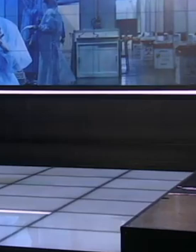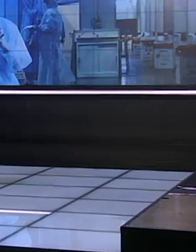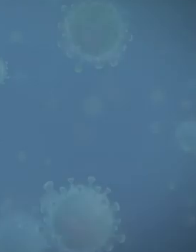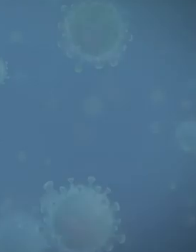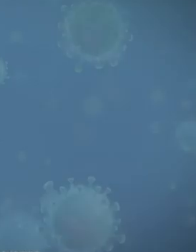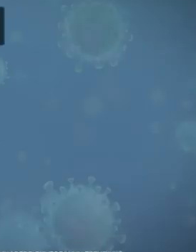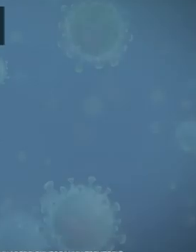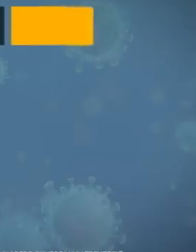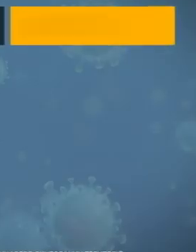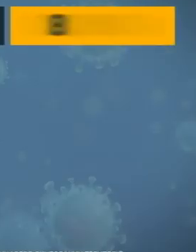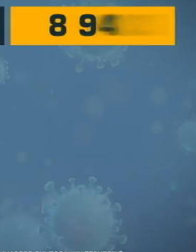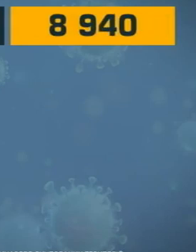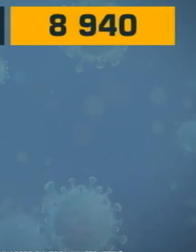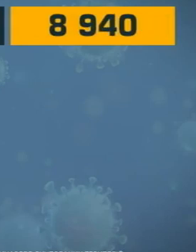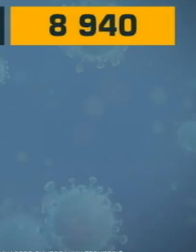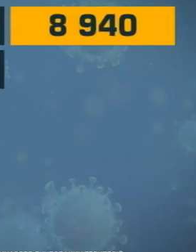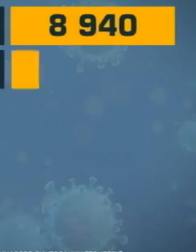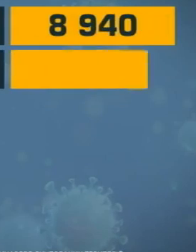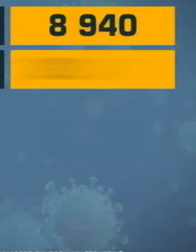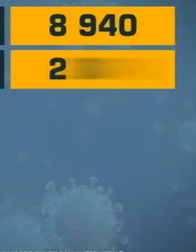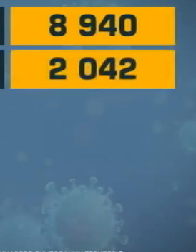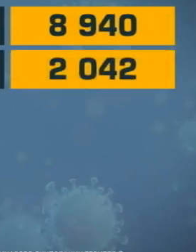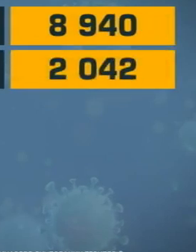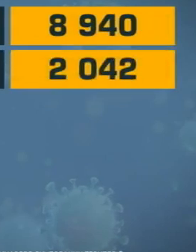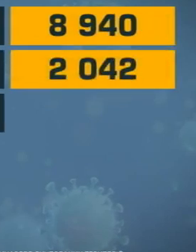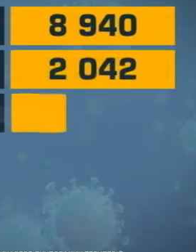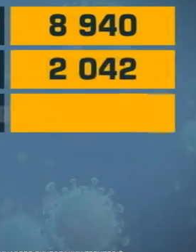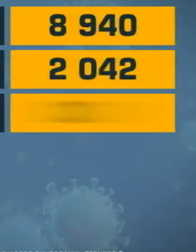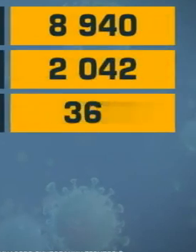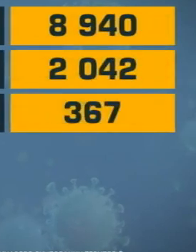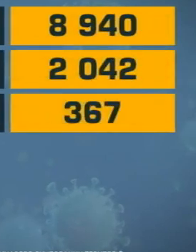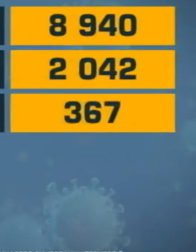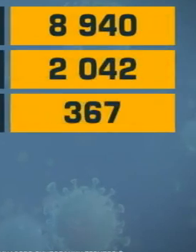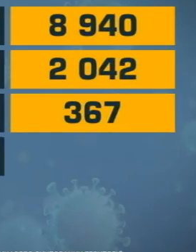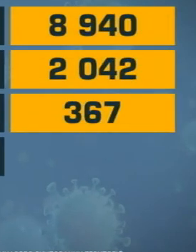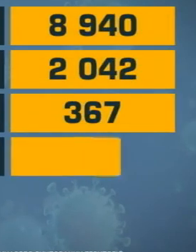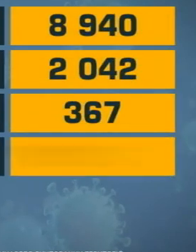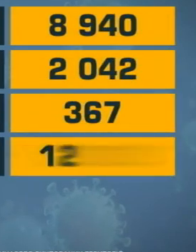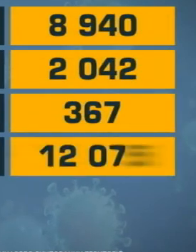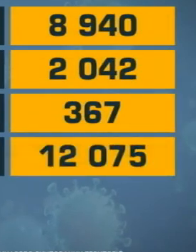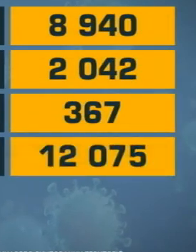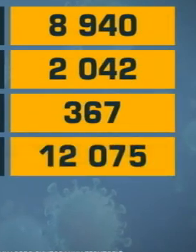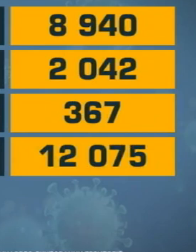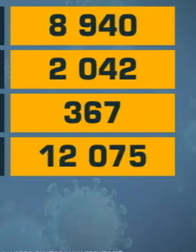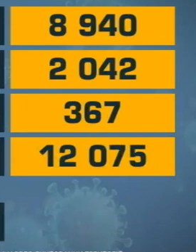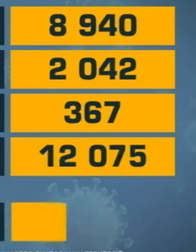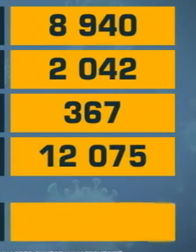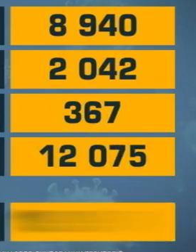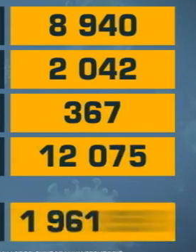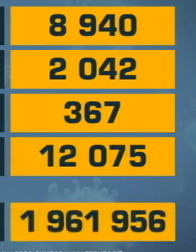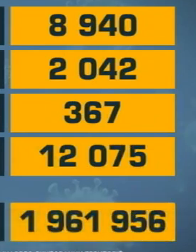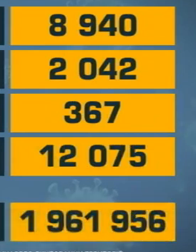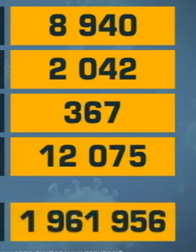Найбільше нових заражень у Києві, на Харківщині, Полтавщині та Одещині. Щепилися проти коронавірусної інфекції напередодні понад 12